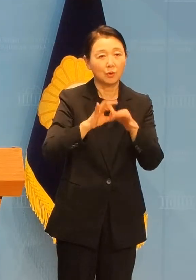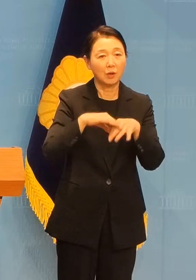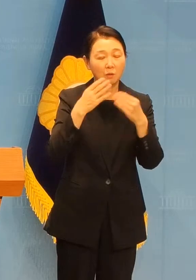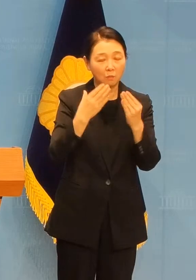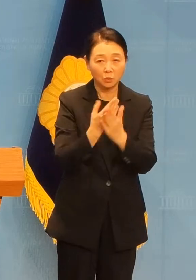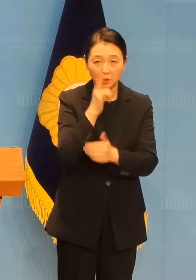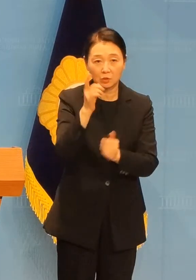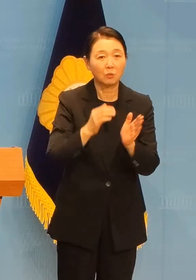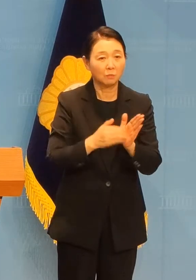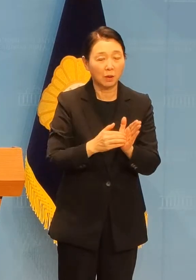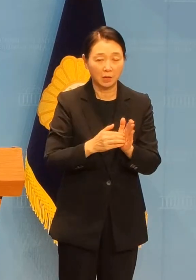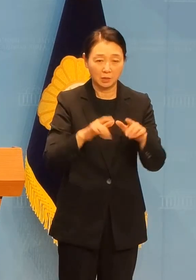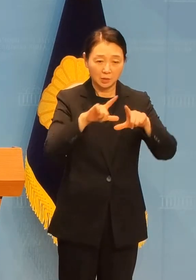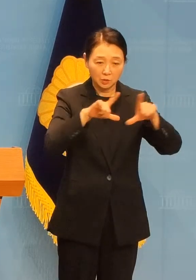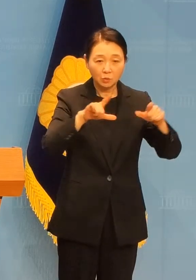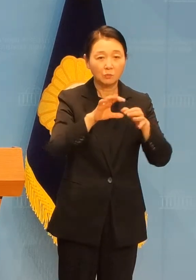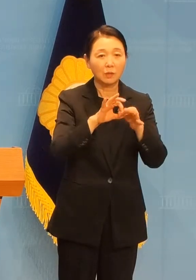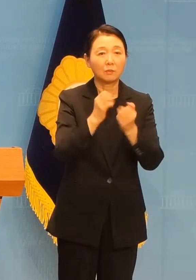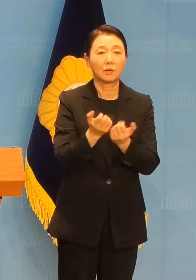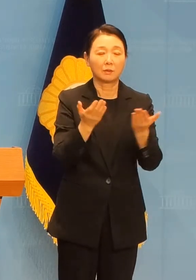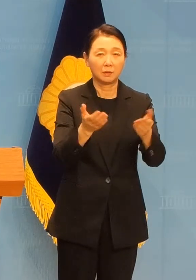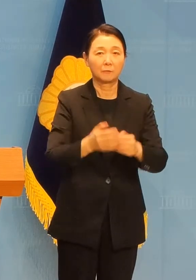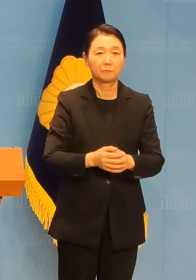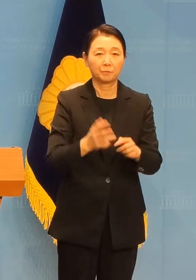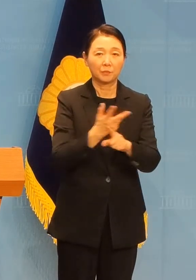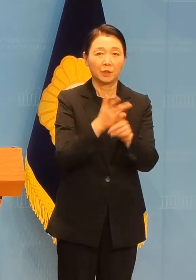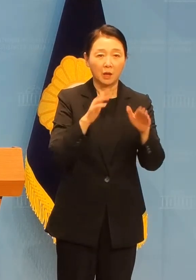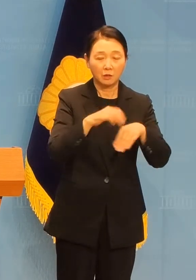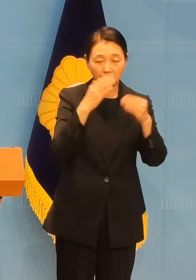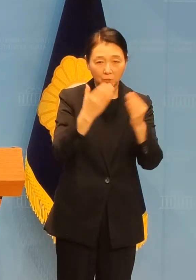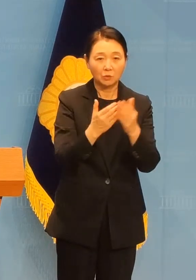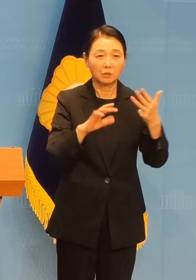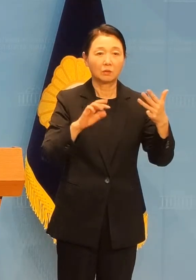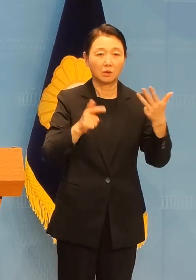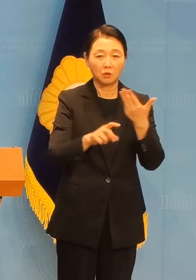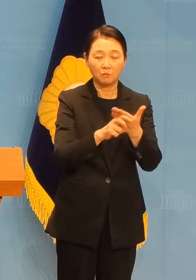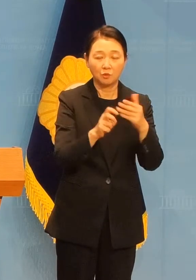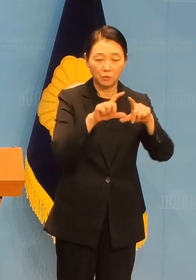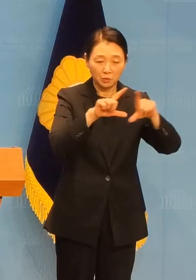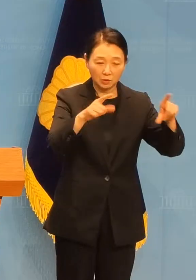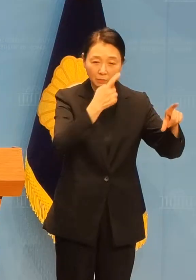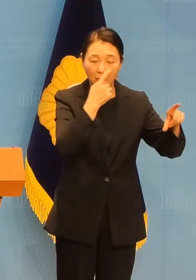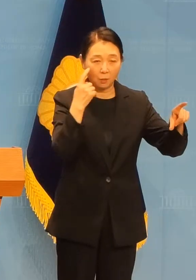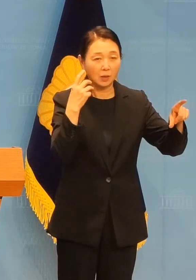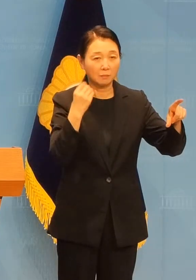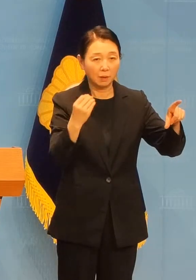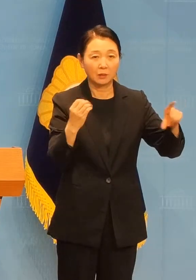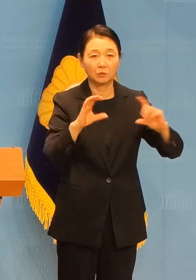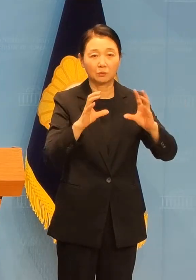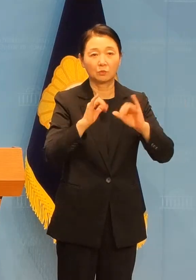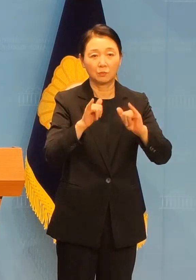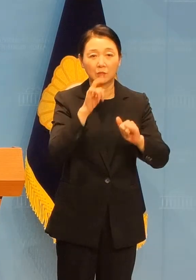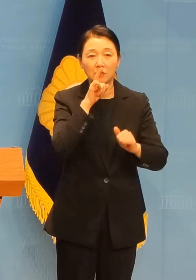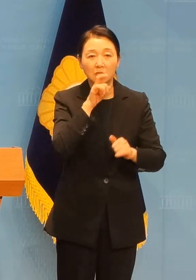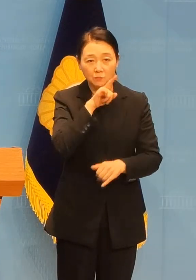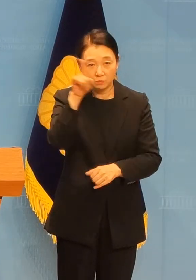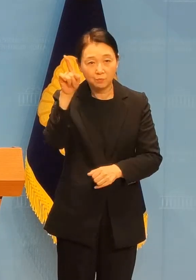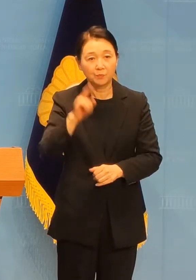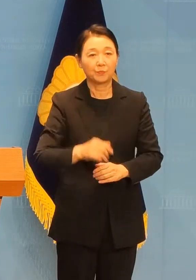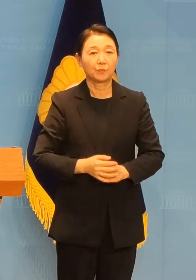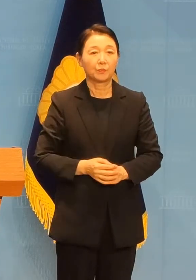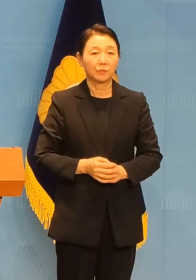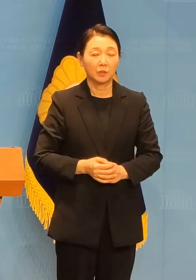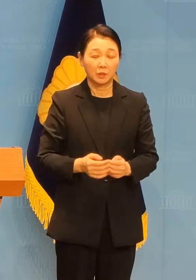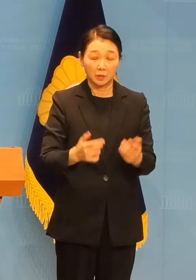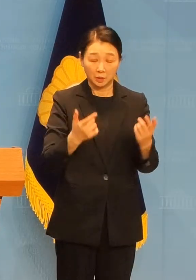신고하였습니다. 현수막 대응 보고입니다. 한 주간 총 8건의 불법 현수막을 확인하여 국민신문고에 신고하였으며